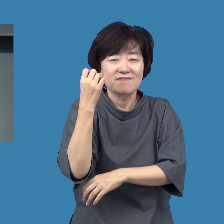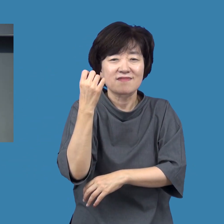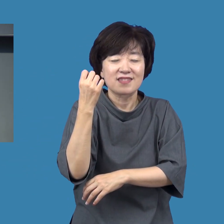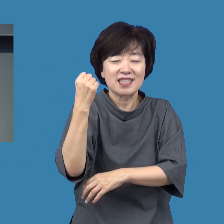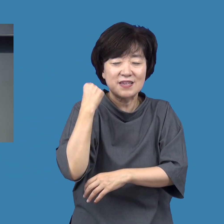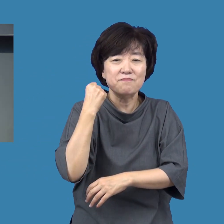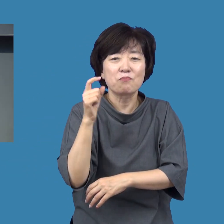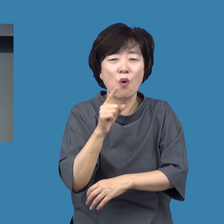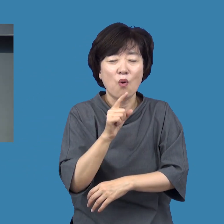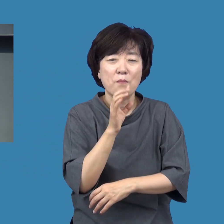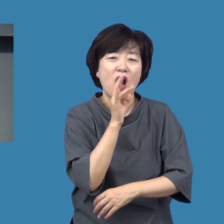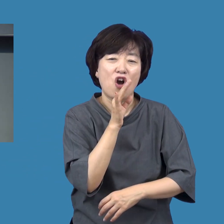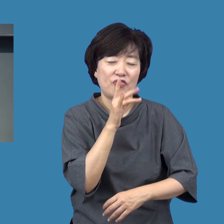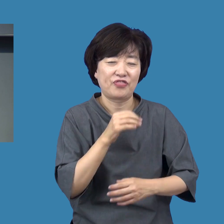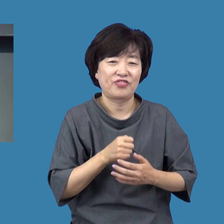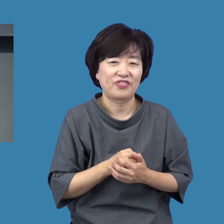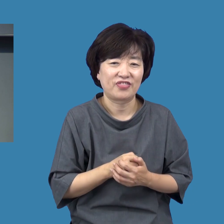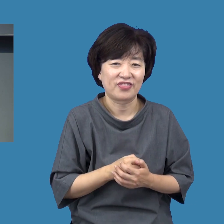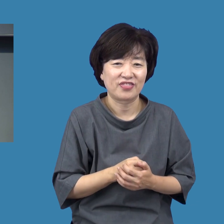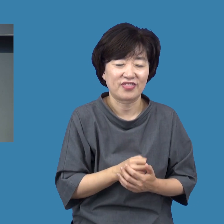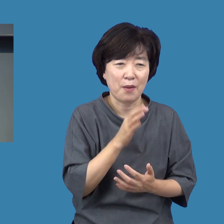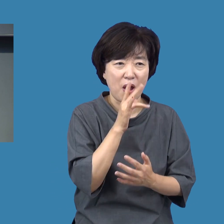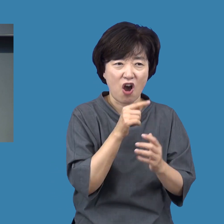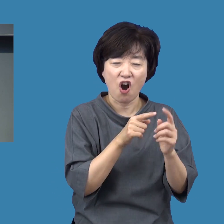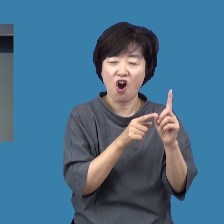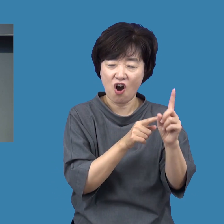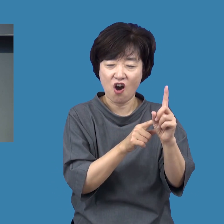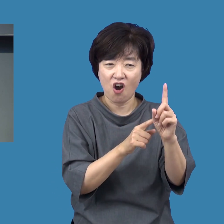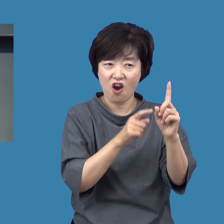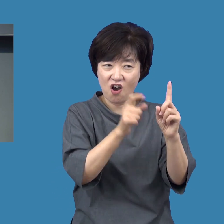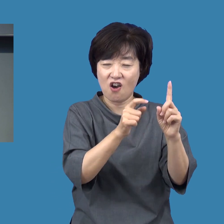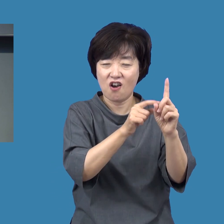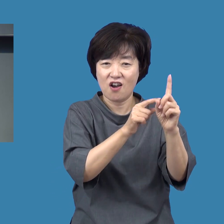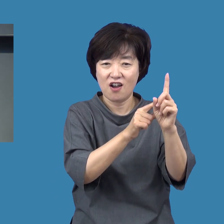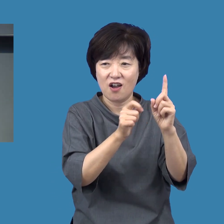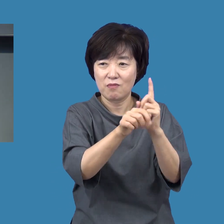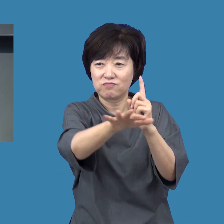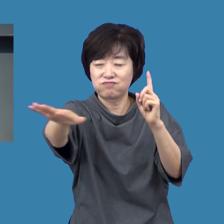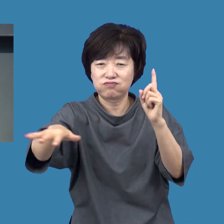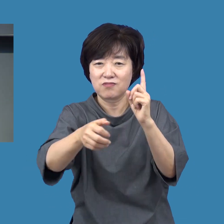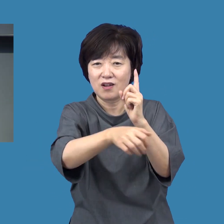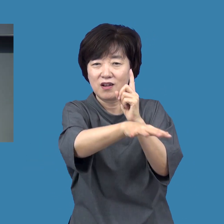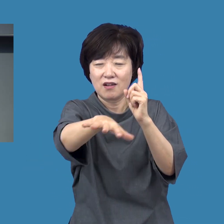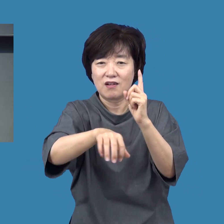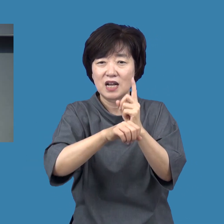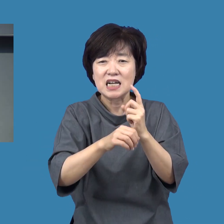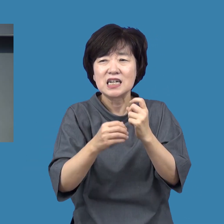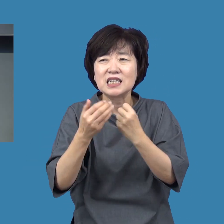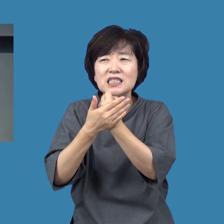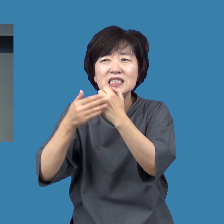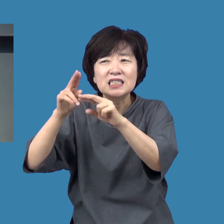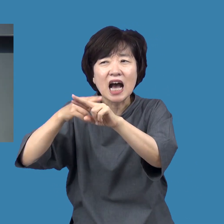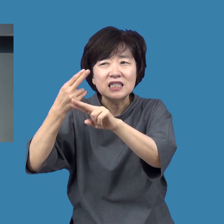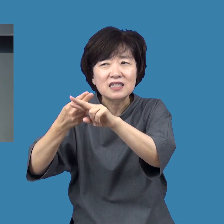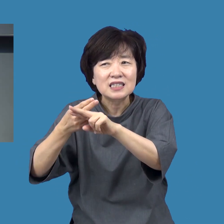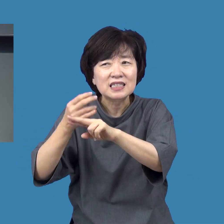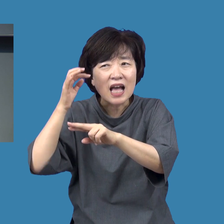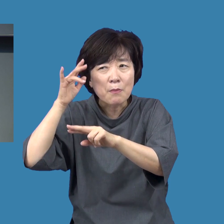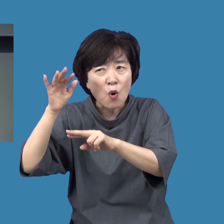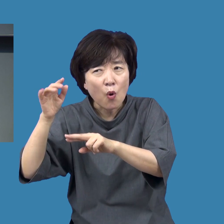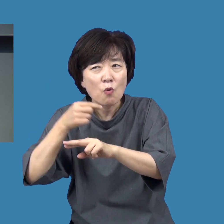다른 모든 은사들을 활성화시키는 은사예요. 그러면 여러분 신령한 은사들을 사모하십니까? 그렇다면 방언으로